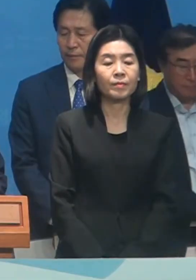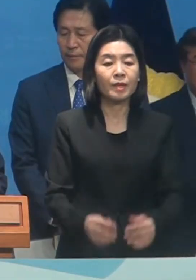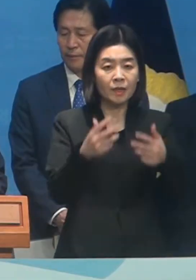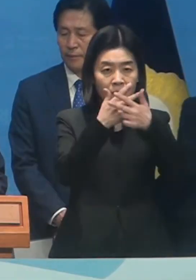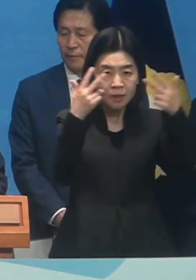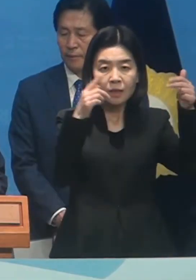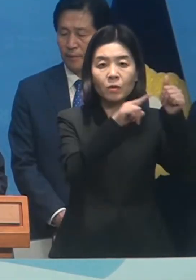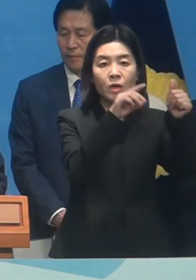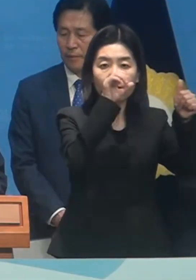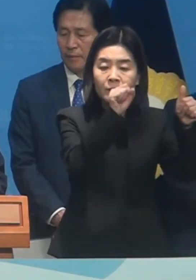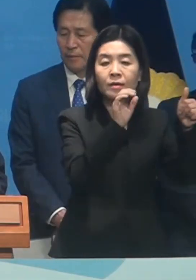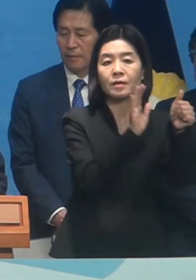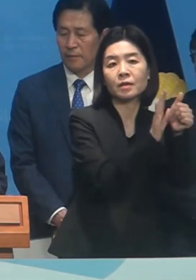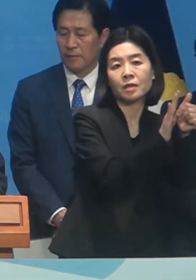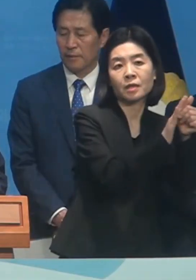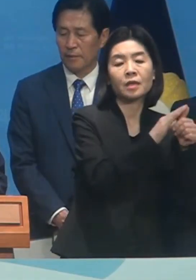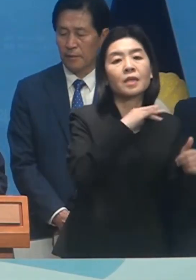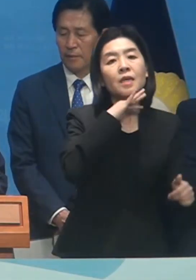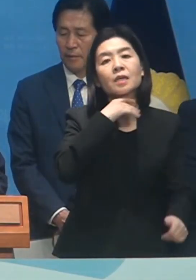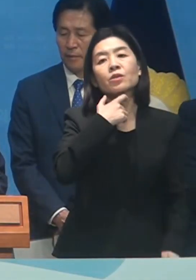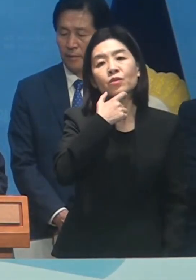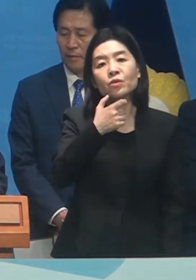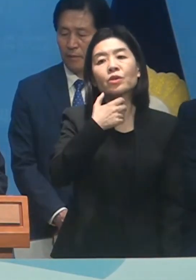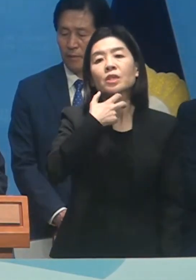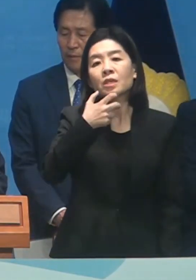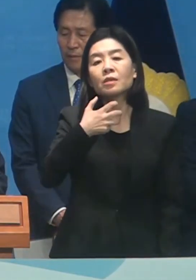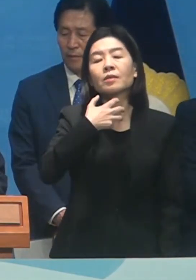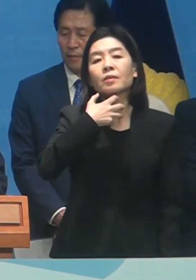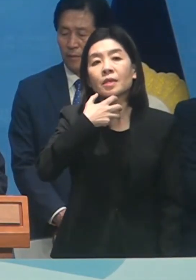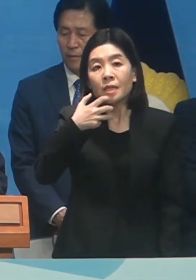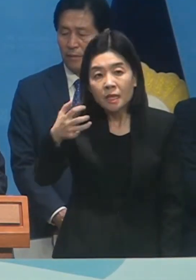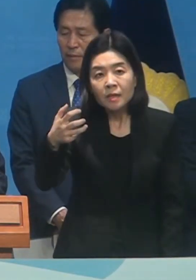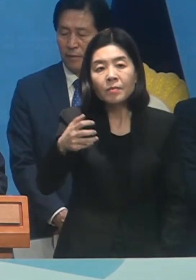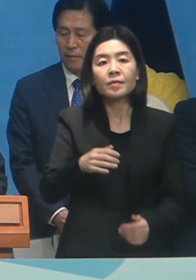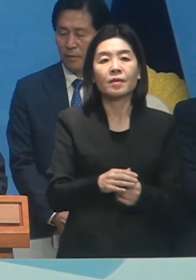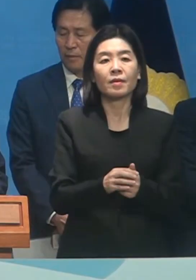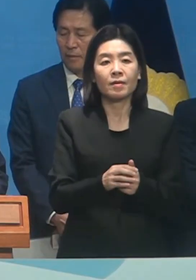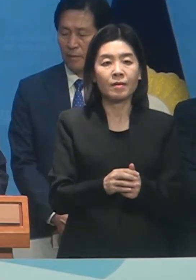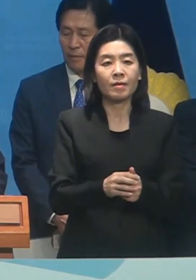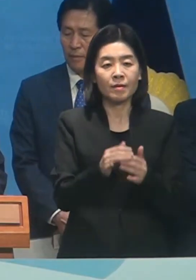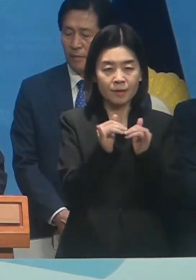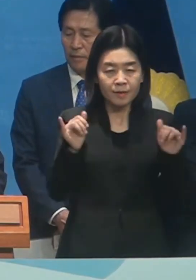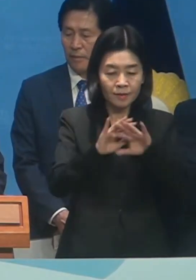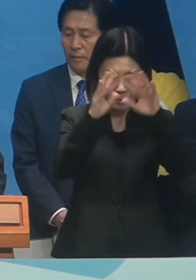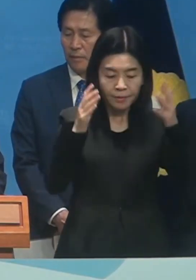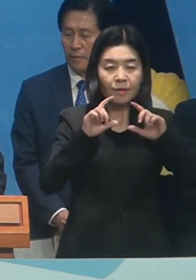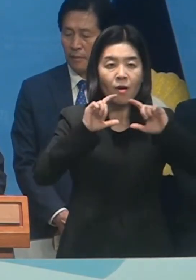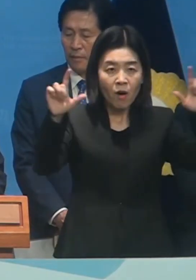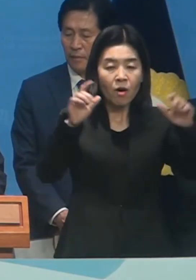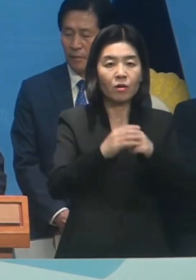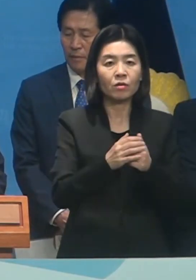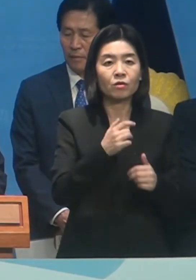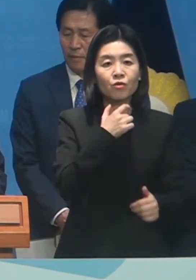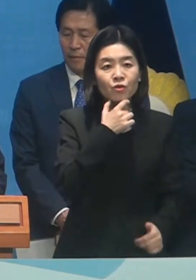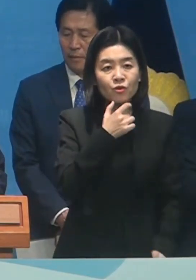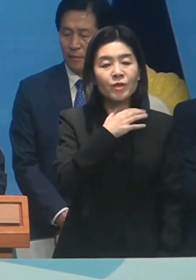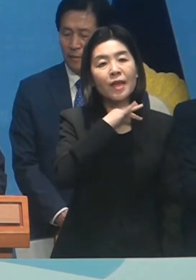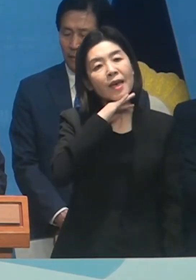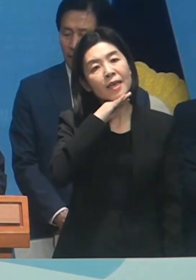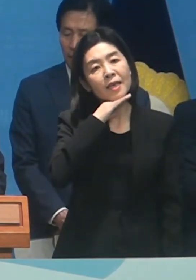이재명 후보를 지지하는 60대, 70대, 80대, 678인 선은 60대,